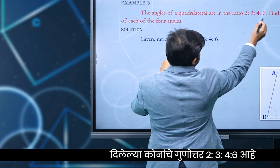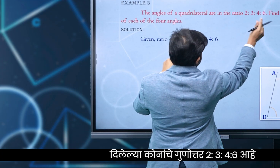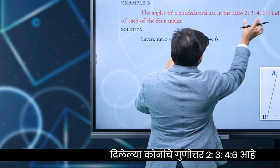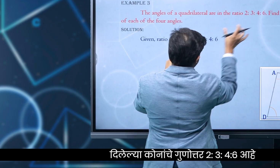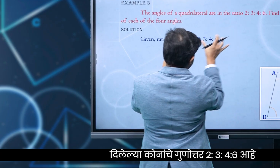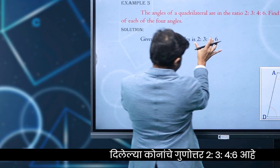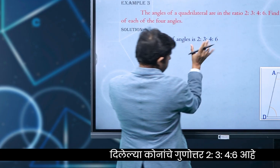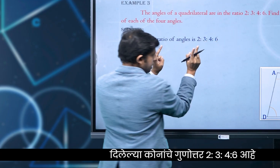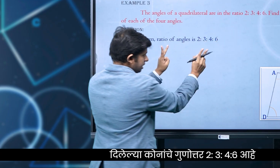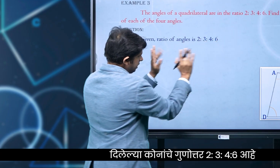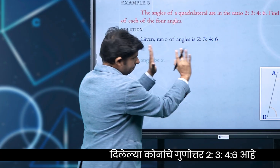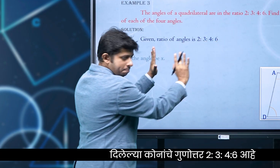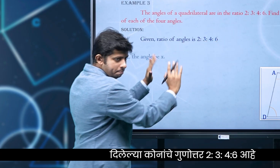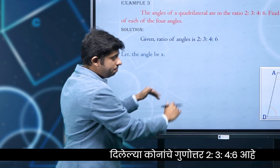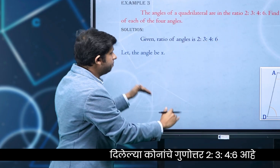2:3:4:6.